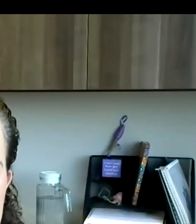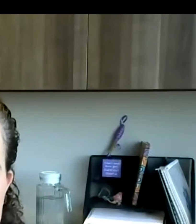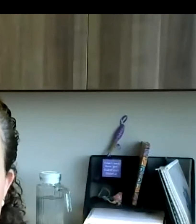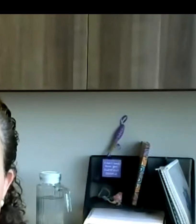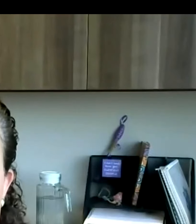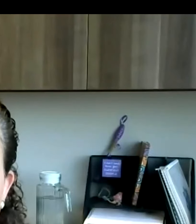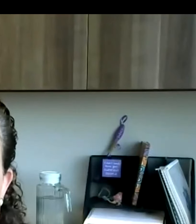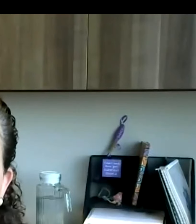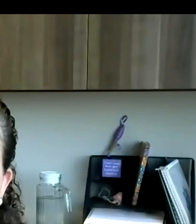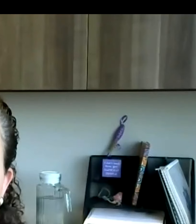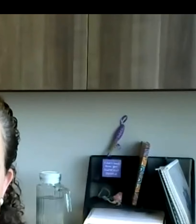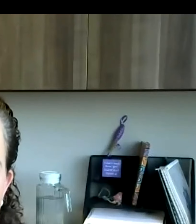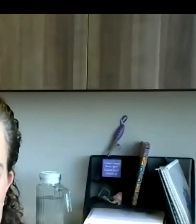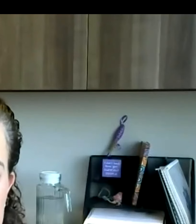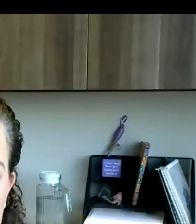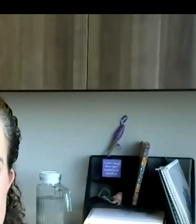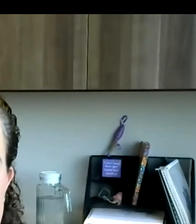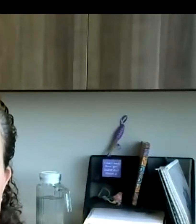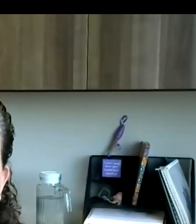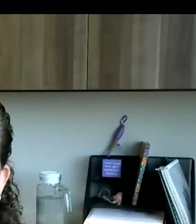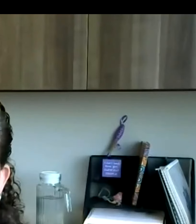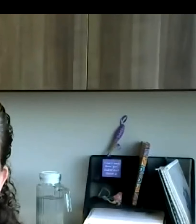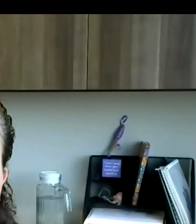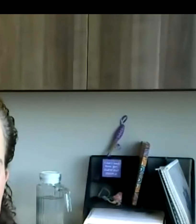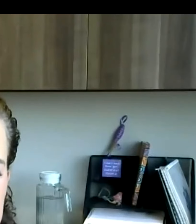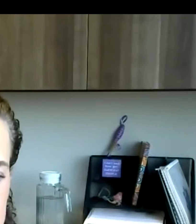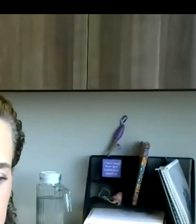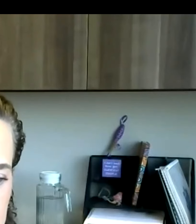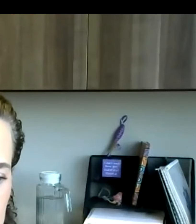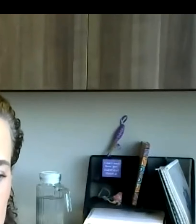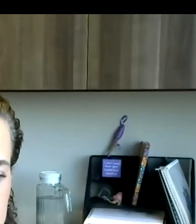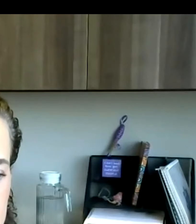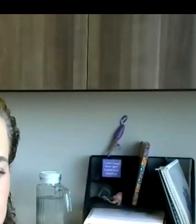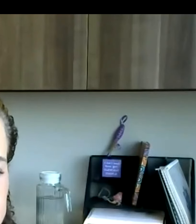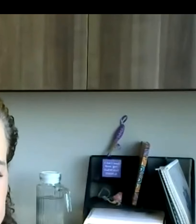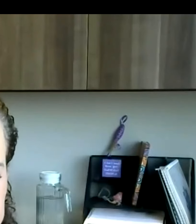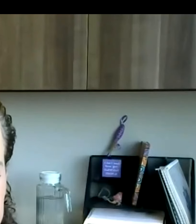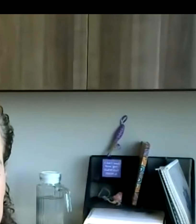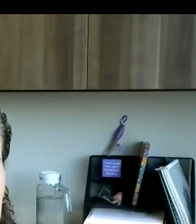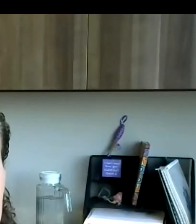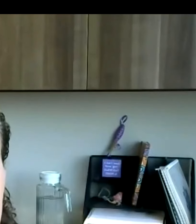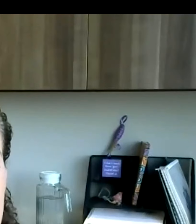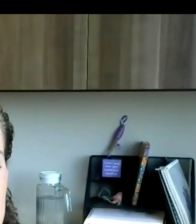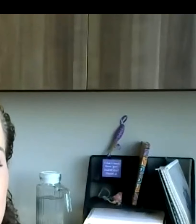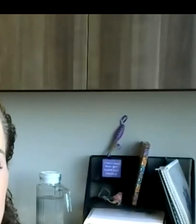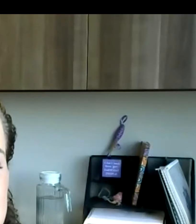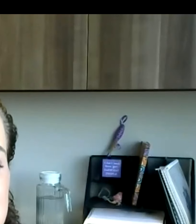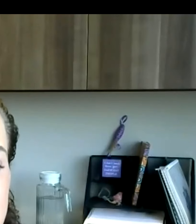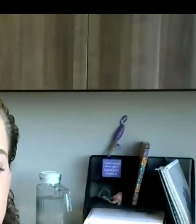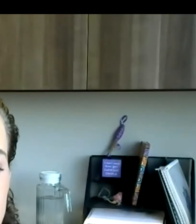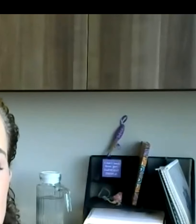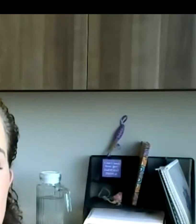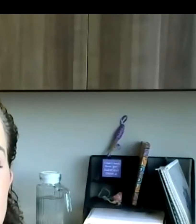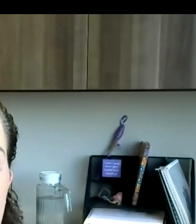lo que estaba acordado, para lo que se le dijo en el aviso de privacidad que se utilizarían, y entonces